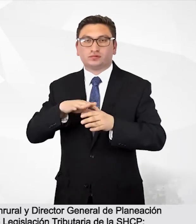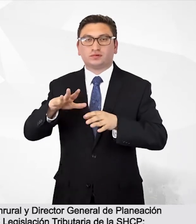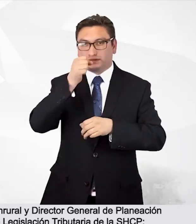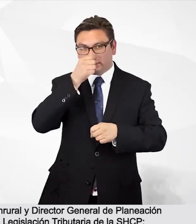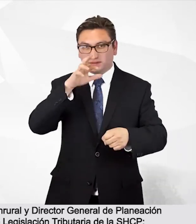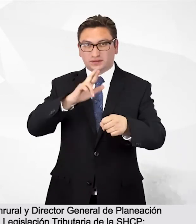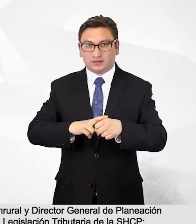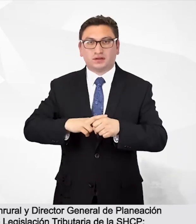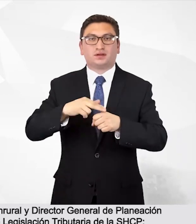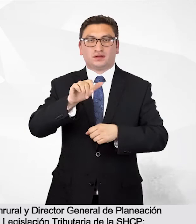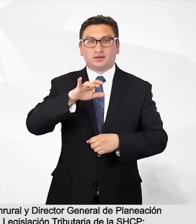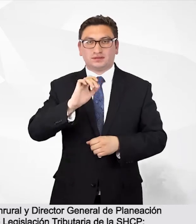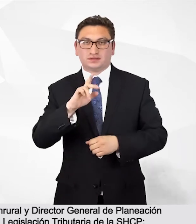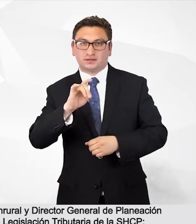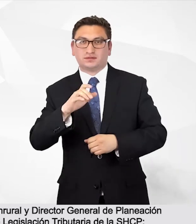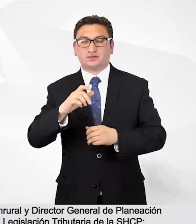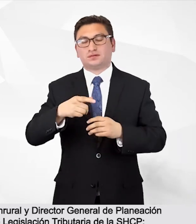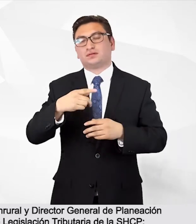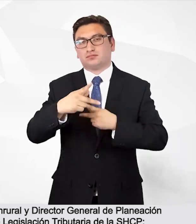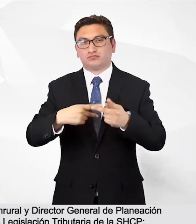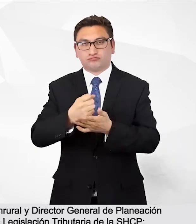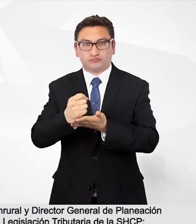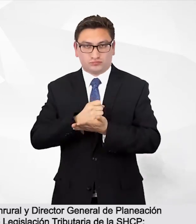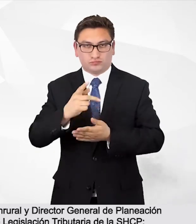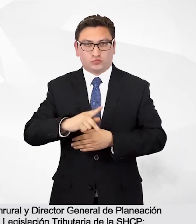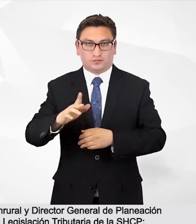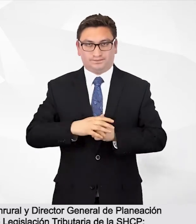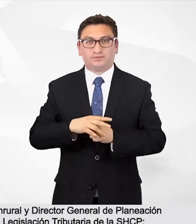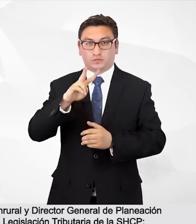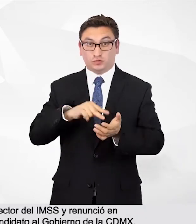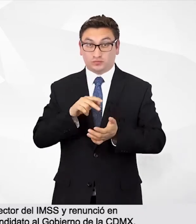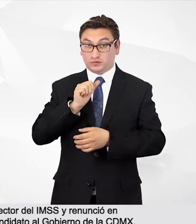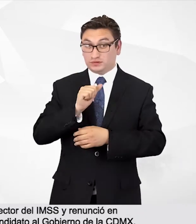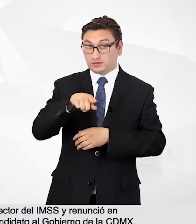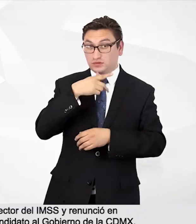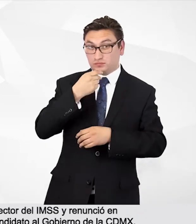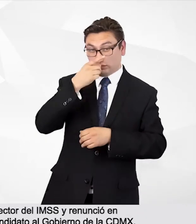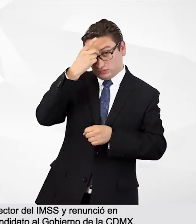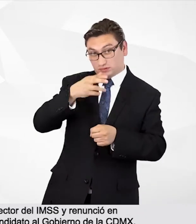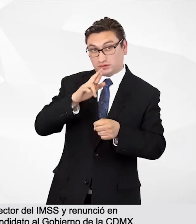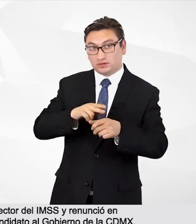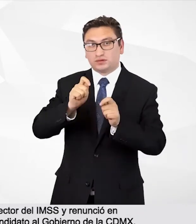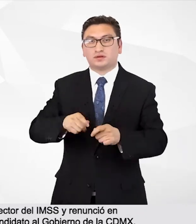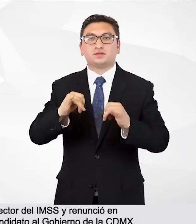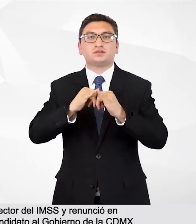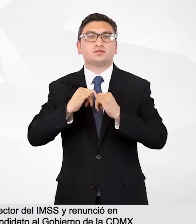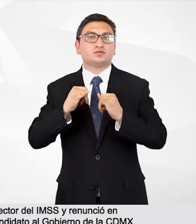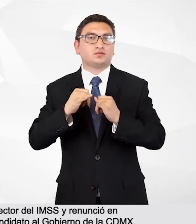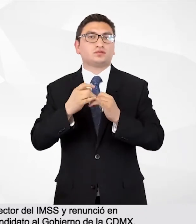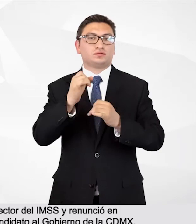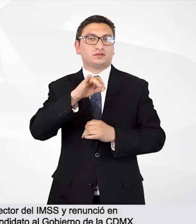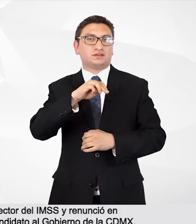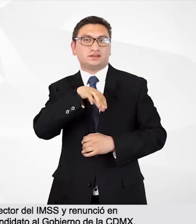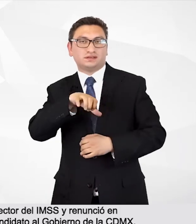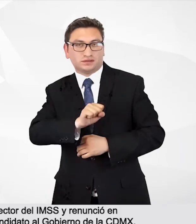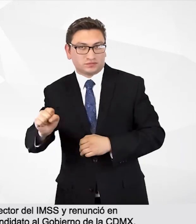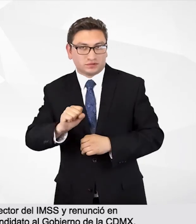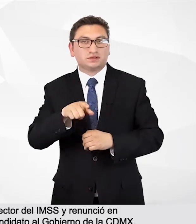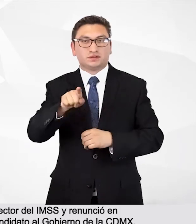legislación tributaria de la Secretaría de Hacienda y Crédito Público. En 2016 fue nombrado director del Instituto Mexicano del Seguro